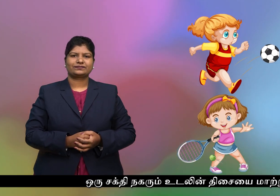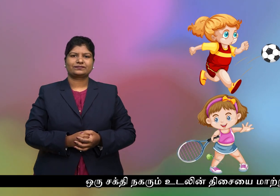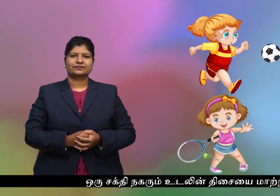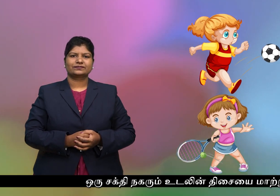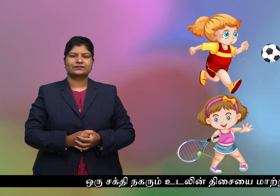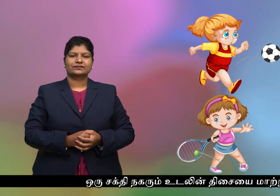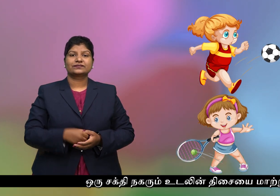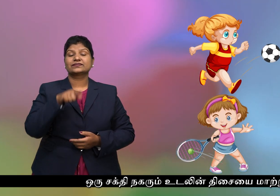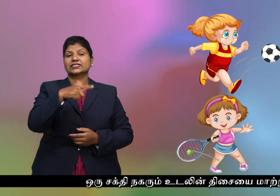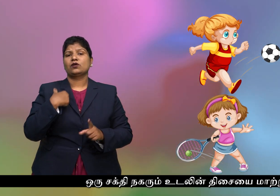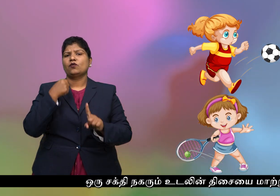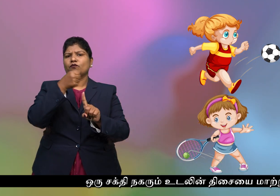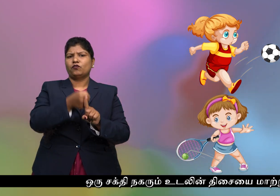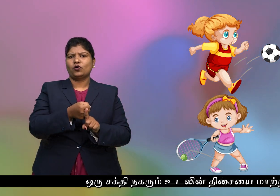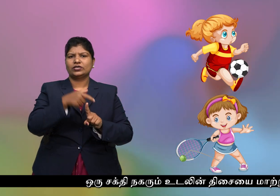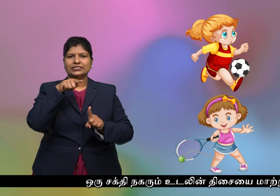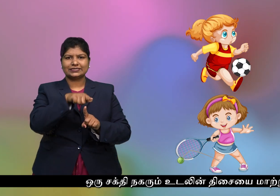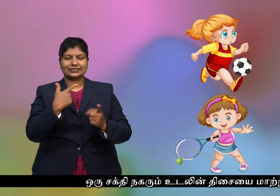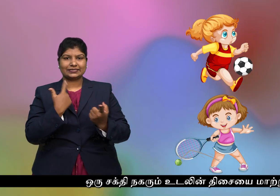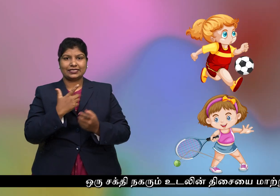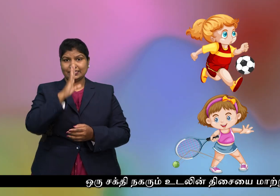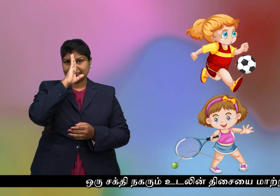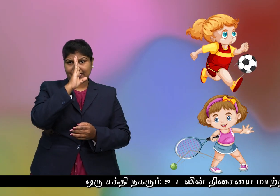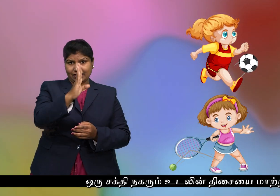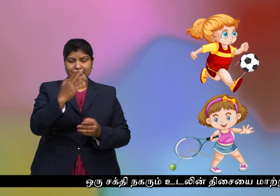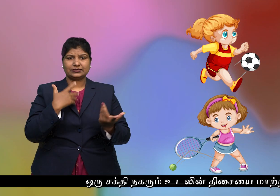ஒரு விசை நகரும் உடலின் திசையை மாற்றும்.